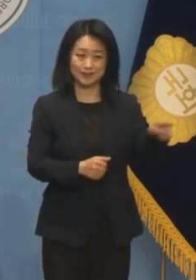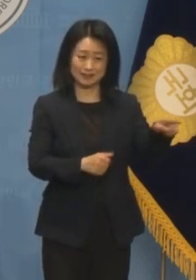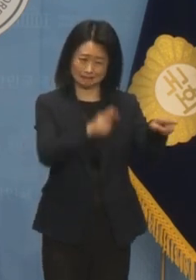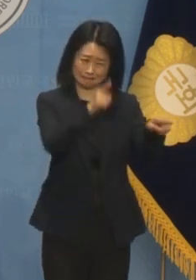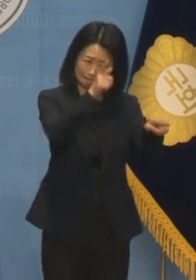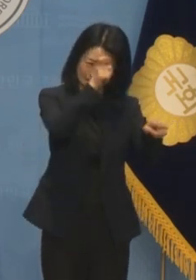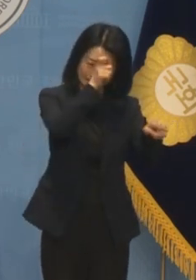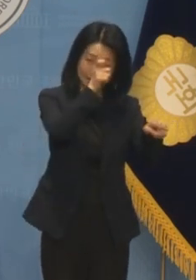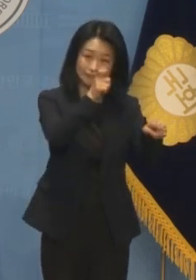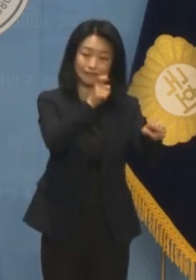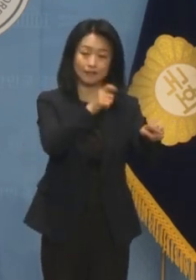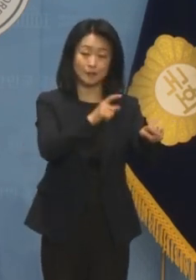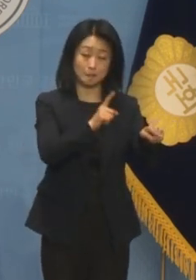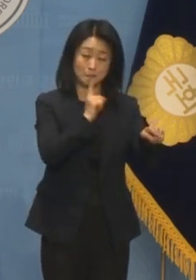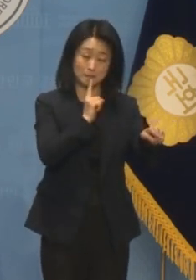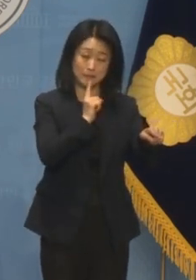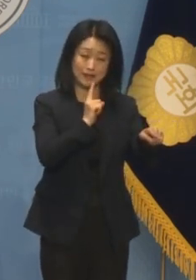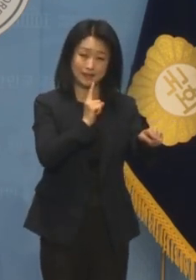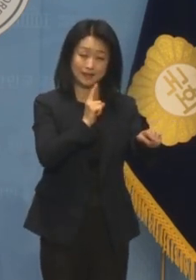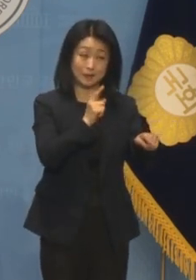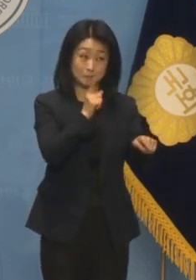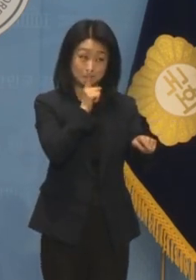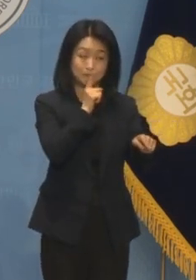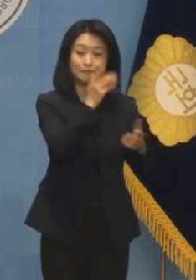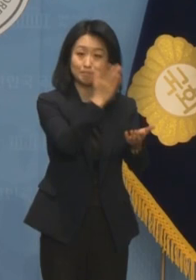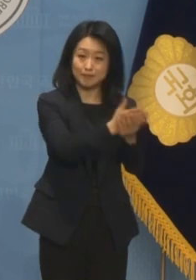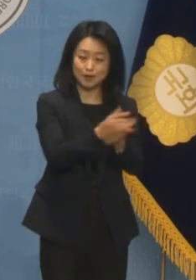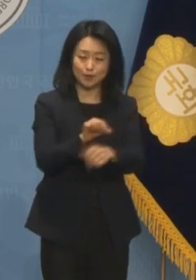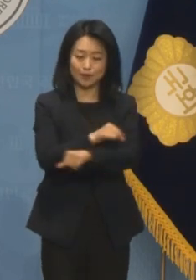치장 검